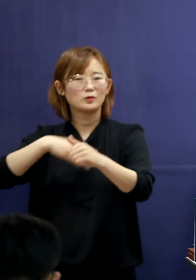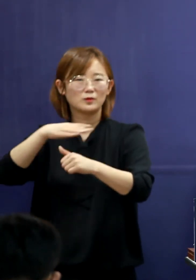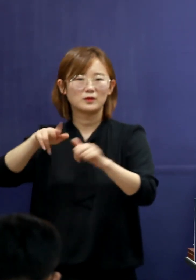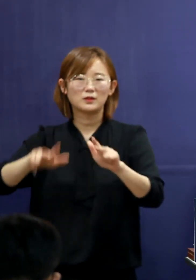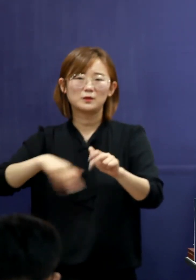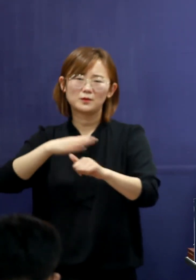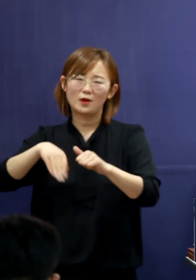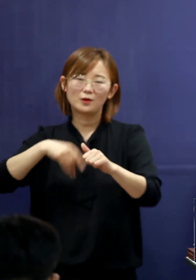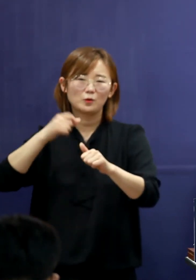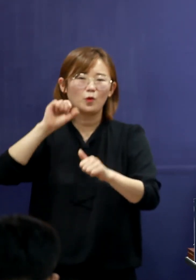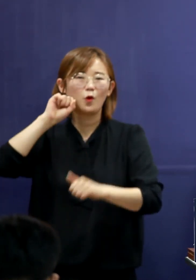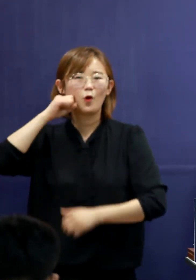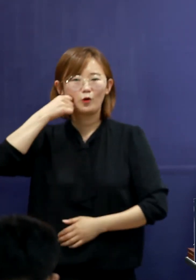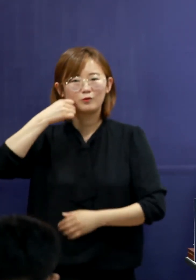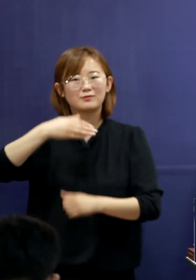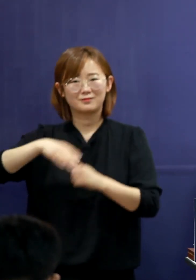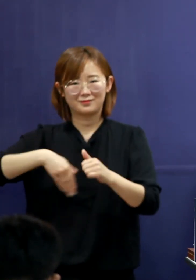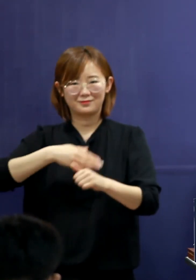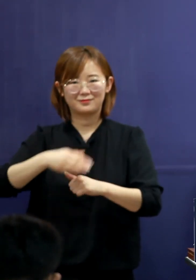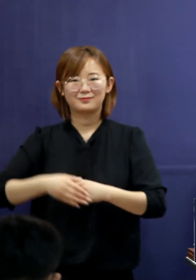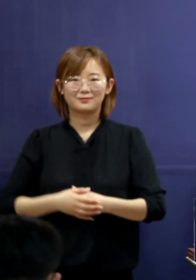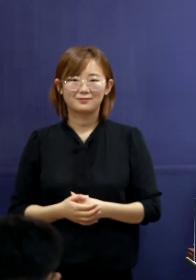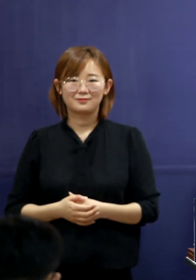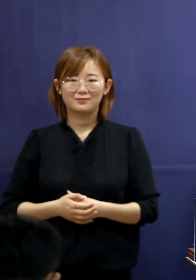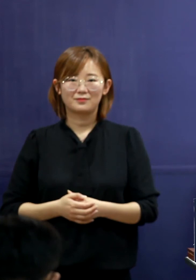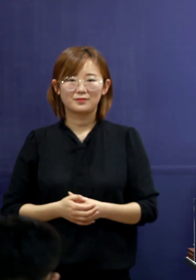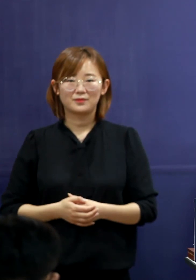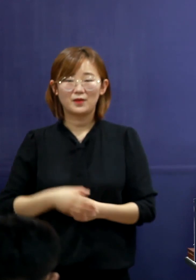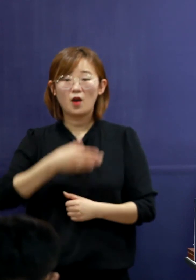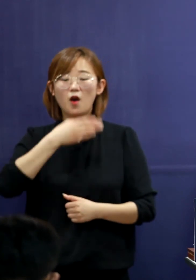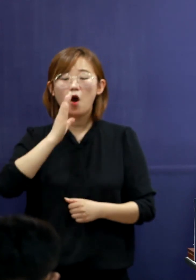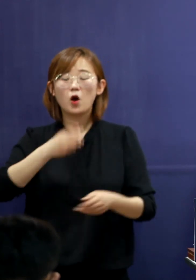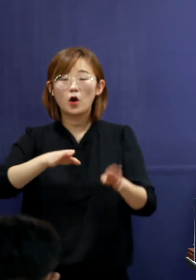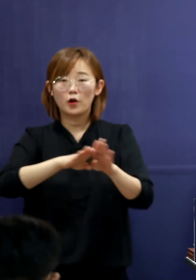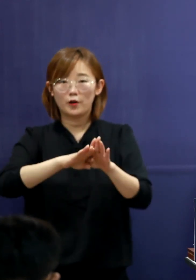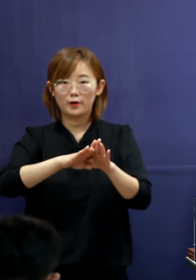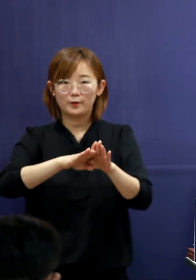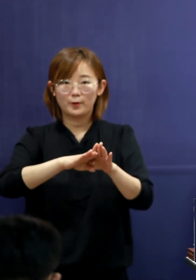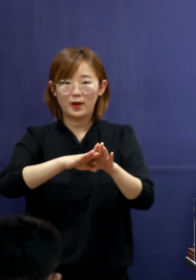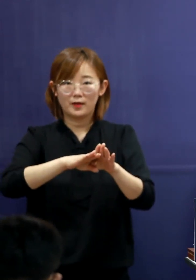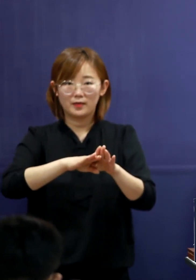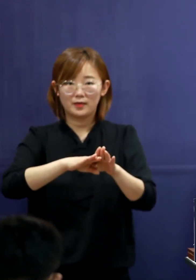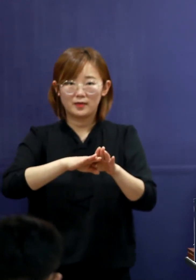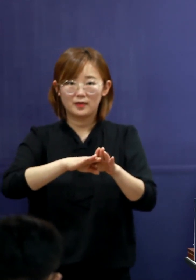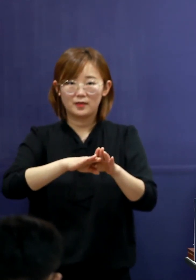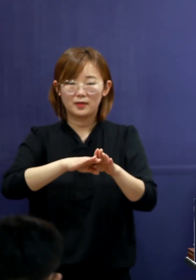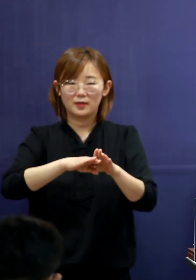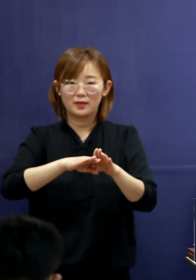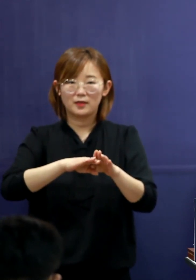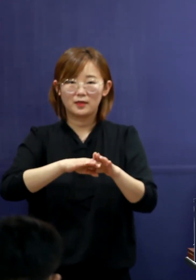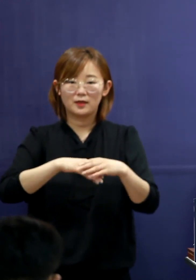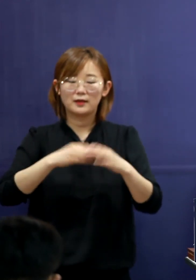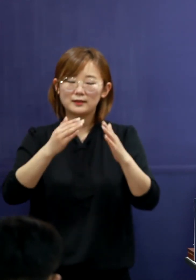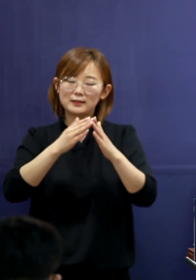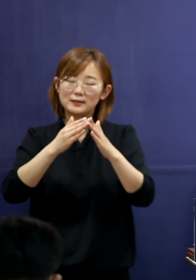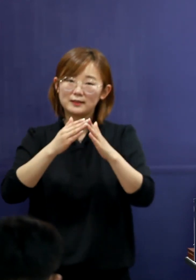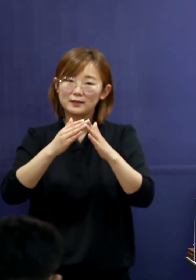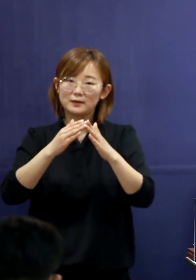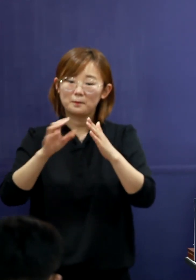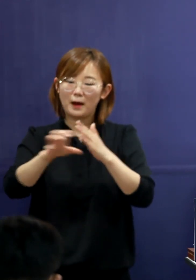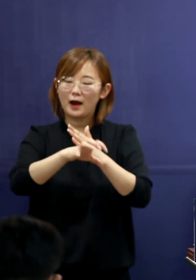현재로서는 좀 경로당을 개방하는 게 좀 현실적으로 좀 어려운